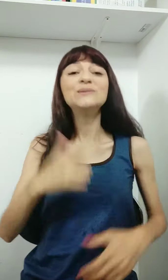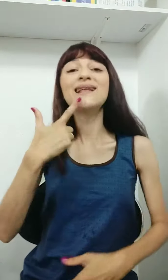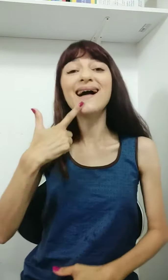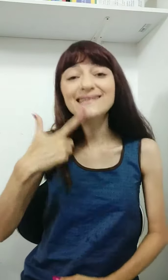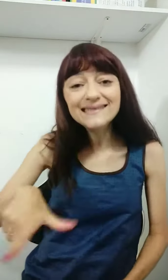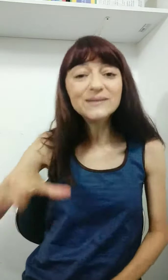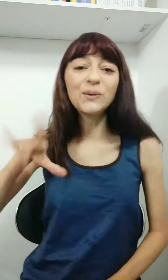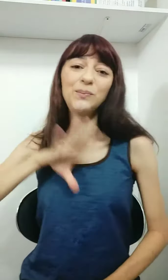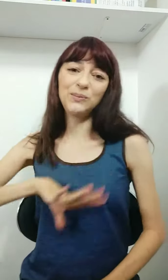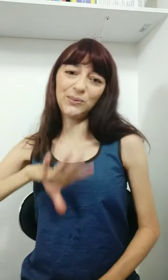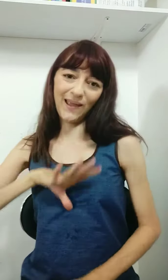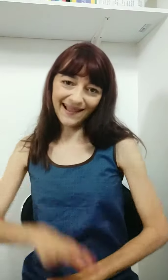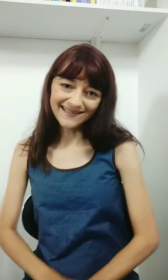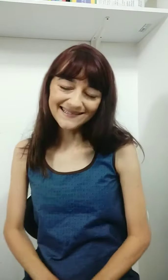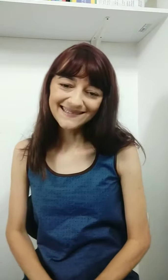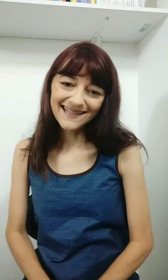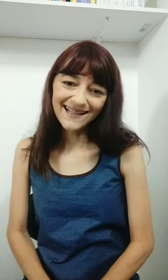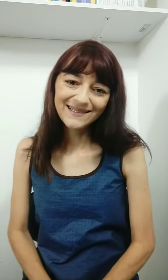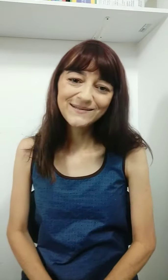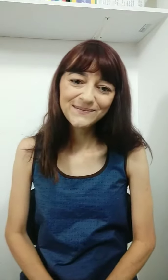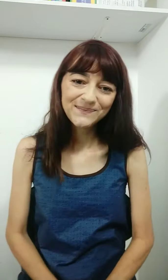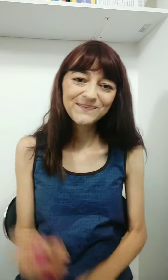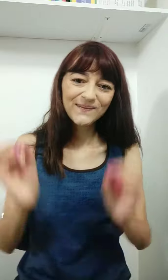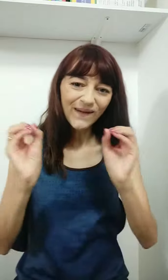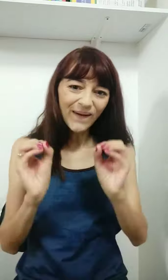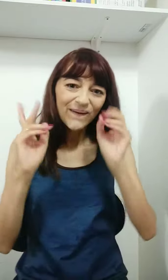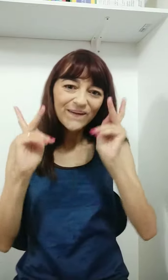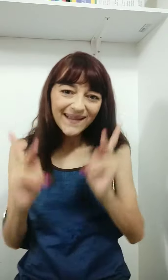esse sentido de tudo que eu estou falando, mas ele traz esse sentido na língua